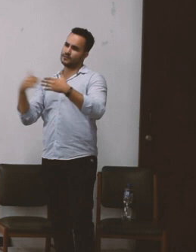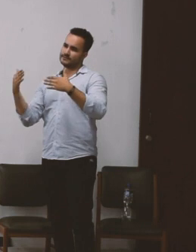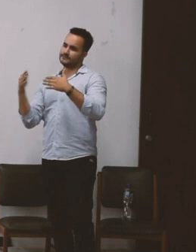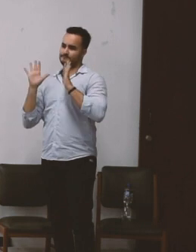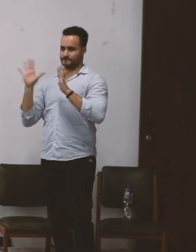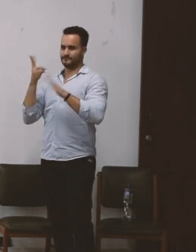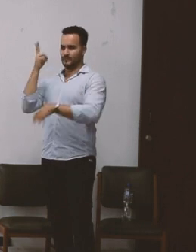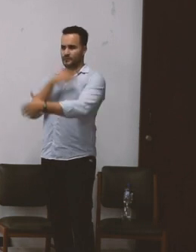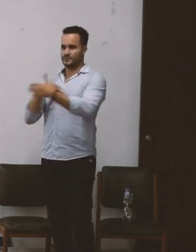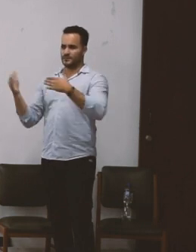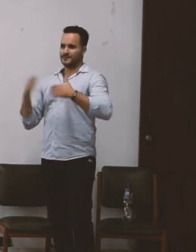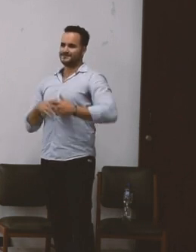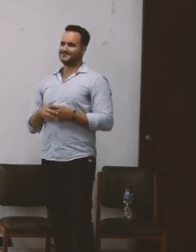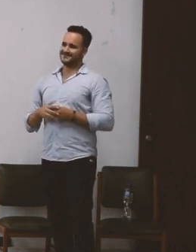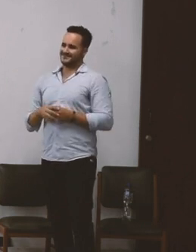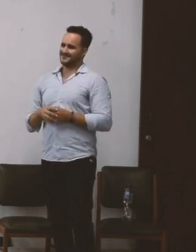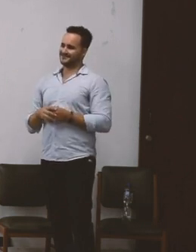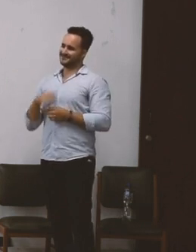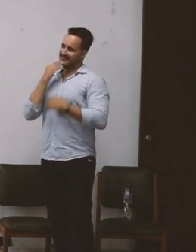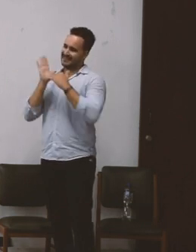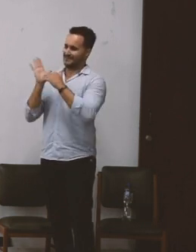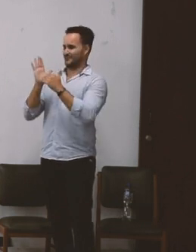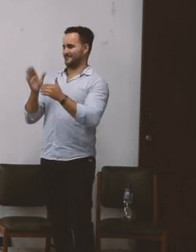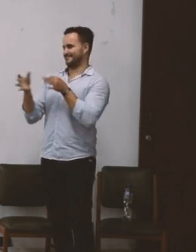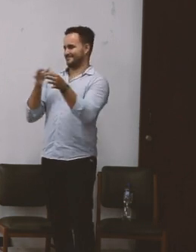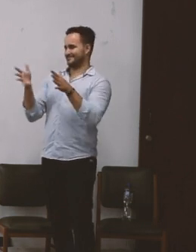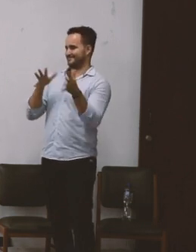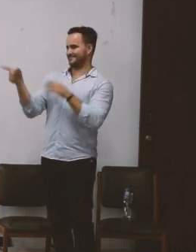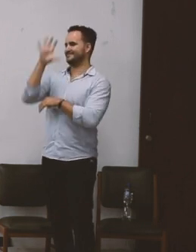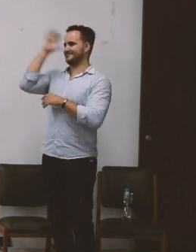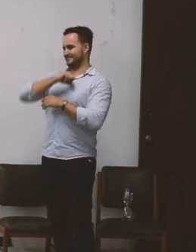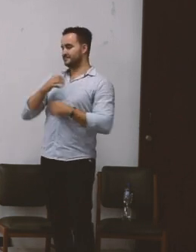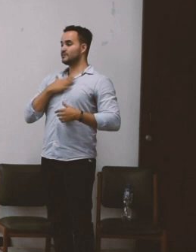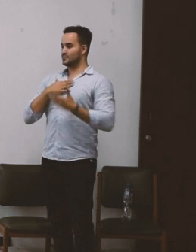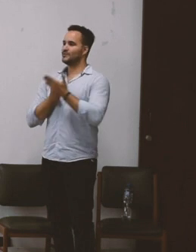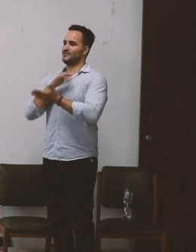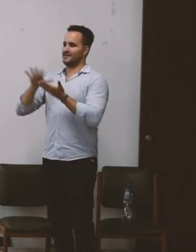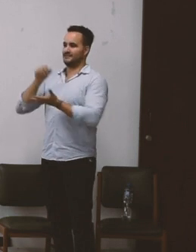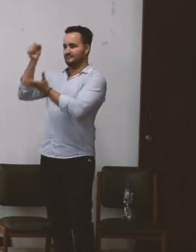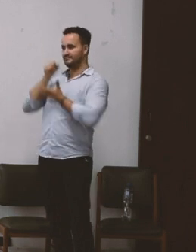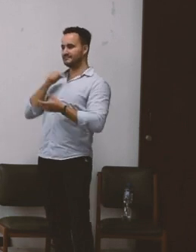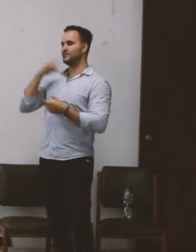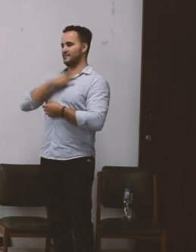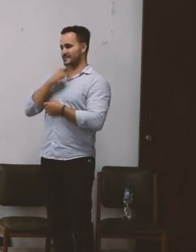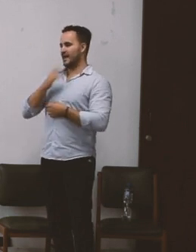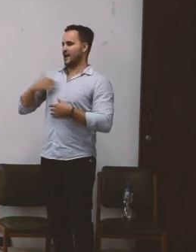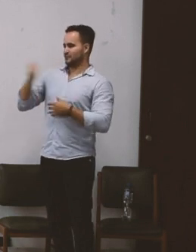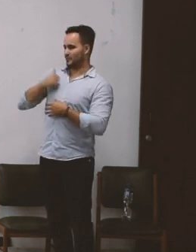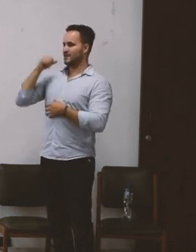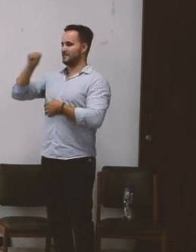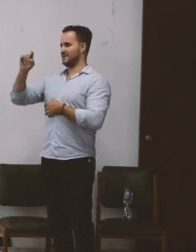¿no? Por poner un ejemplo acá. Entonces, yo recibo una beca de la Universidad Autónoma Metropolitana,